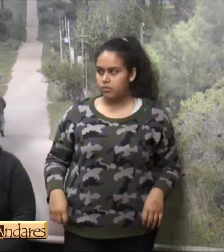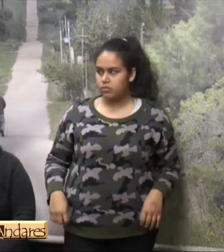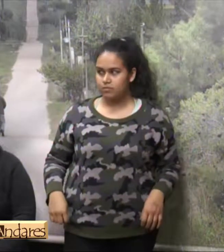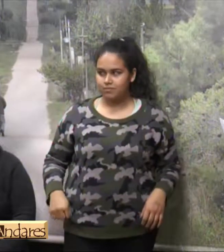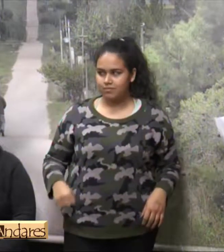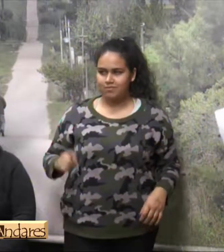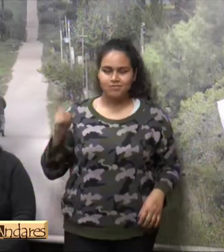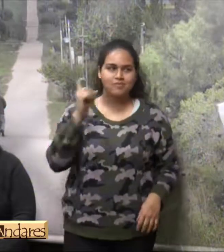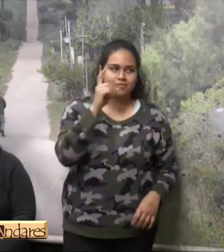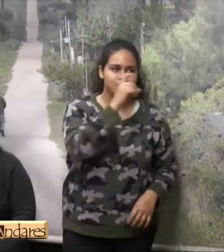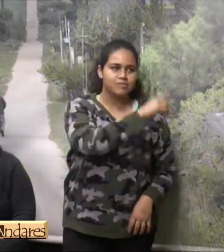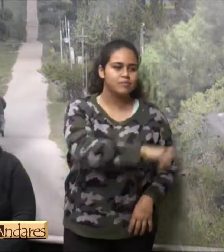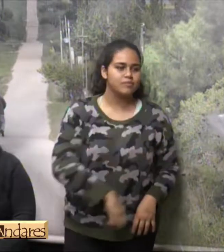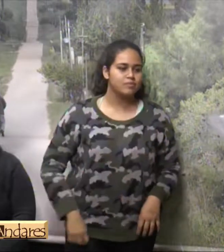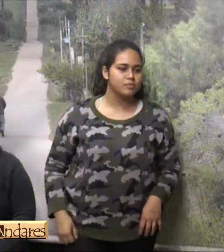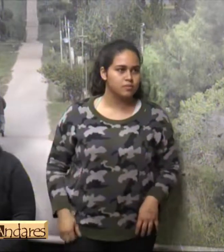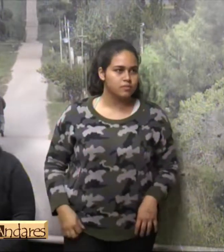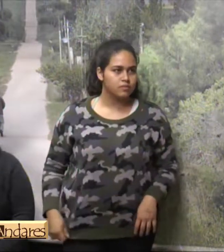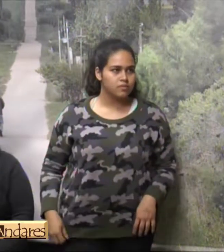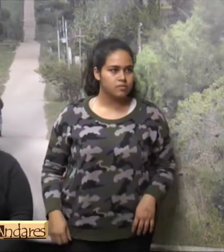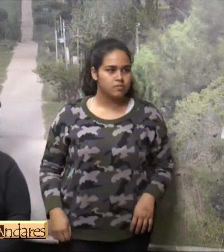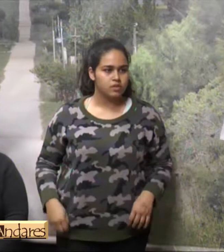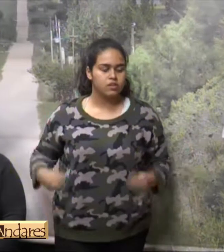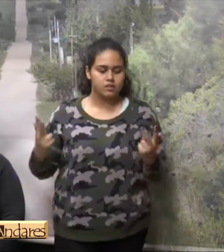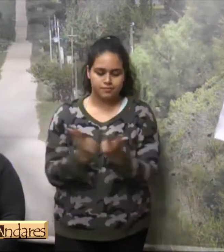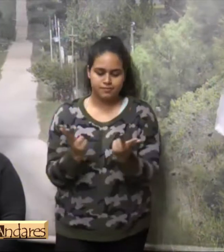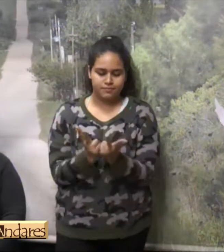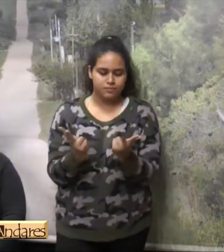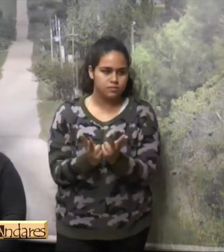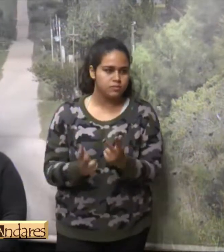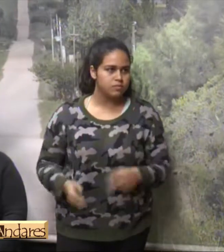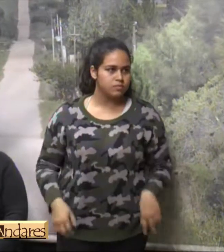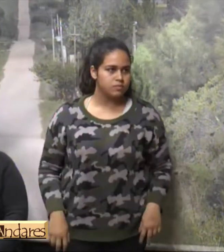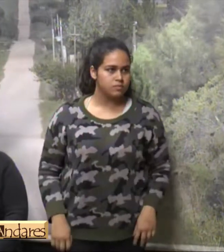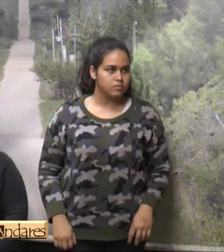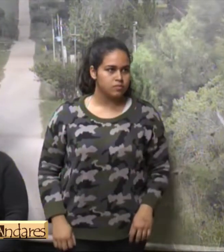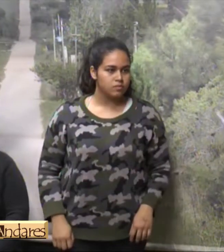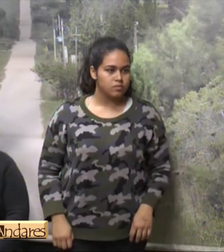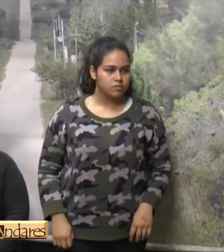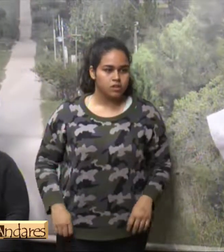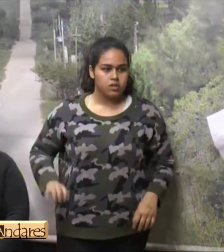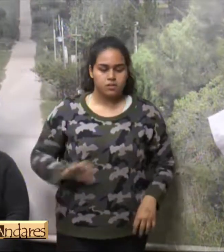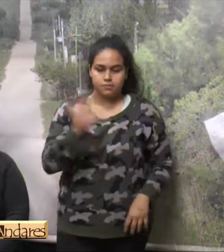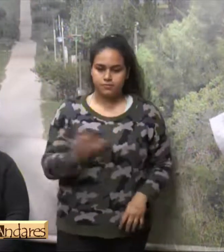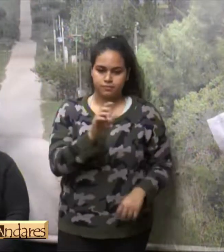Treinta y tres Cerro Largo